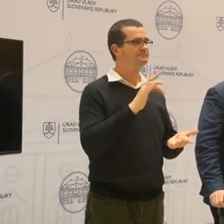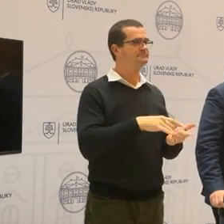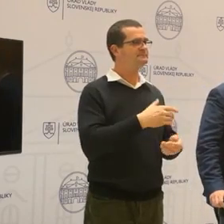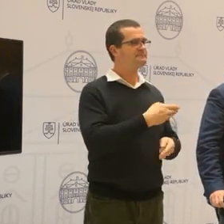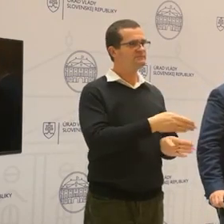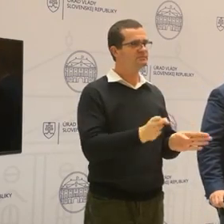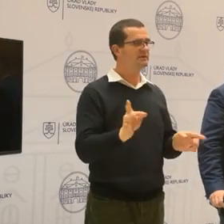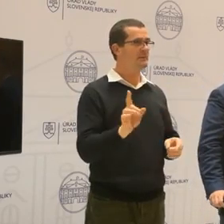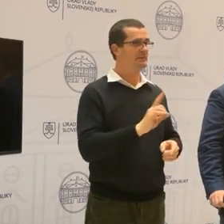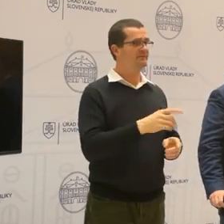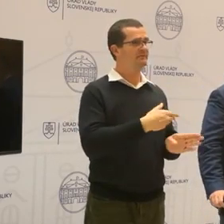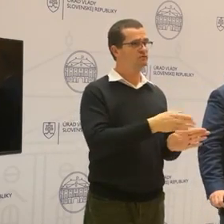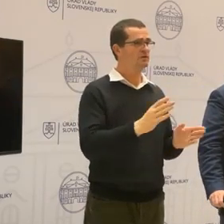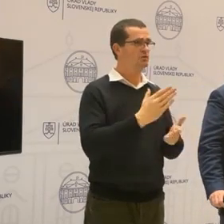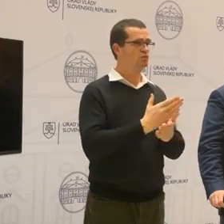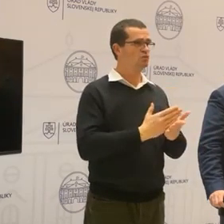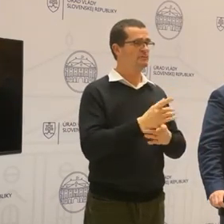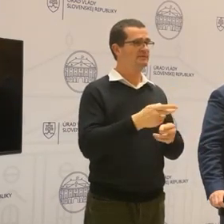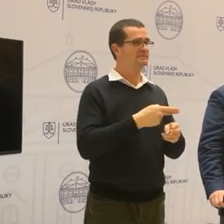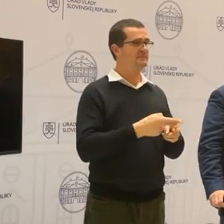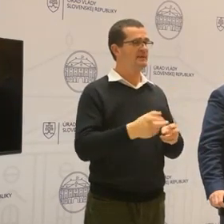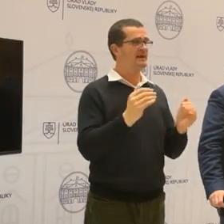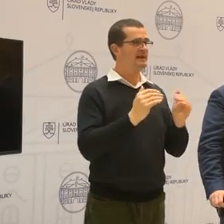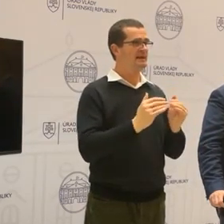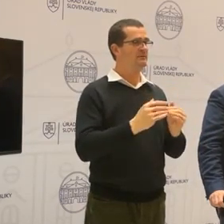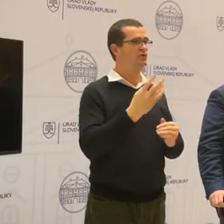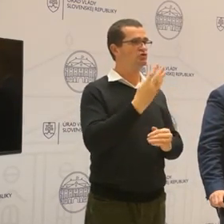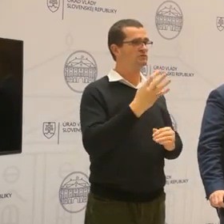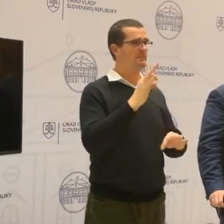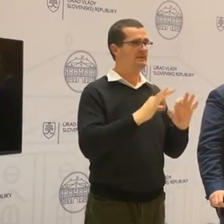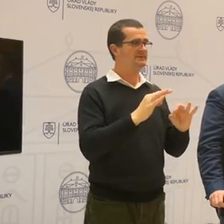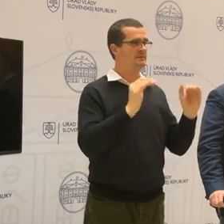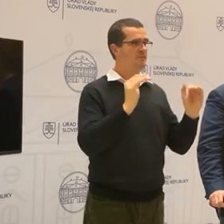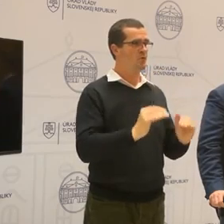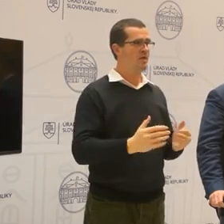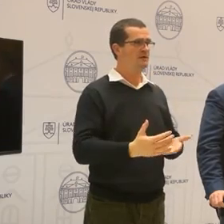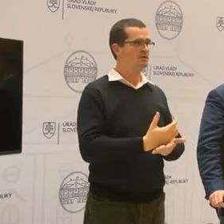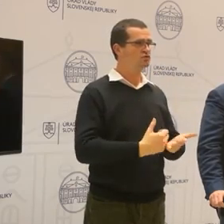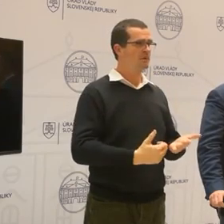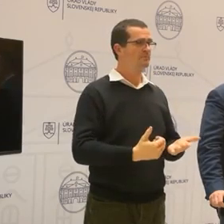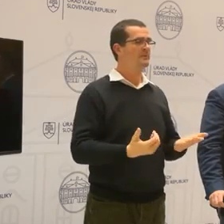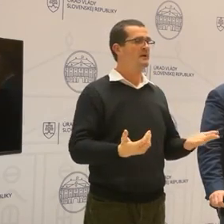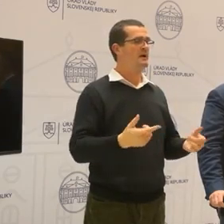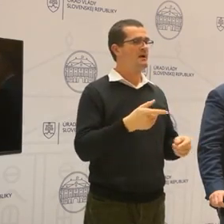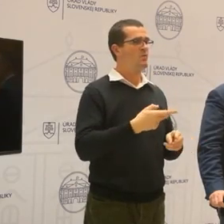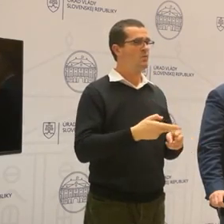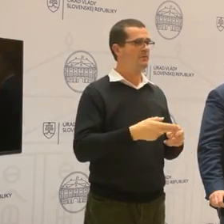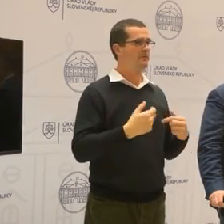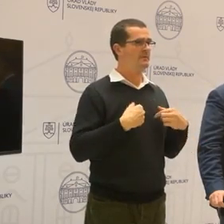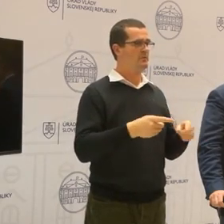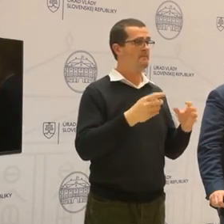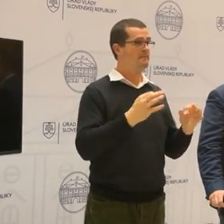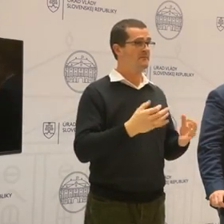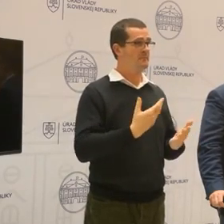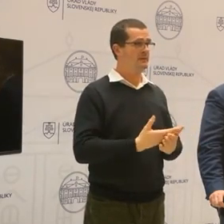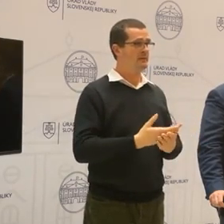sa to všetkých prevádzok a všetkých služieb, ktoré spĺňajú to kritérium 40% poklesu tržieb. A upravili sme to takto